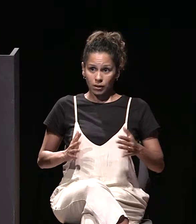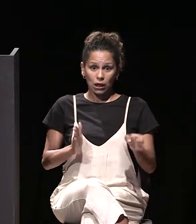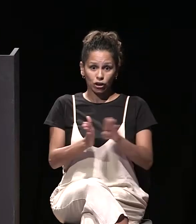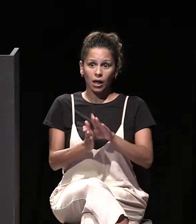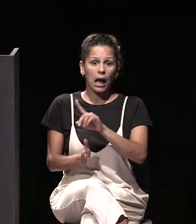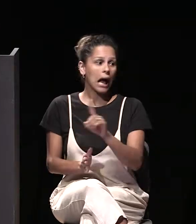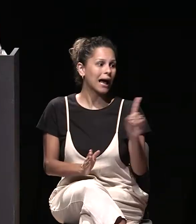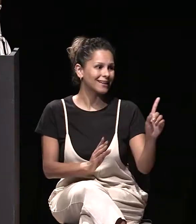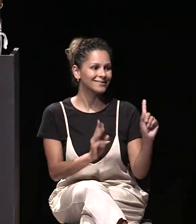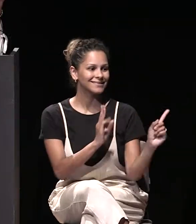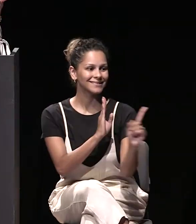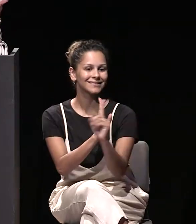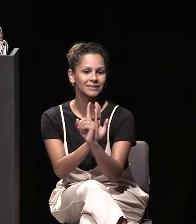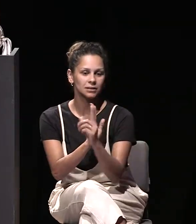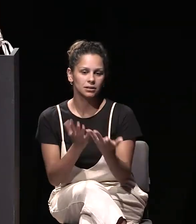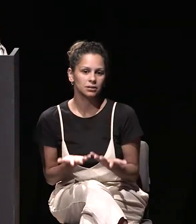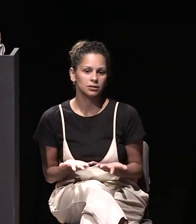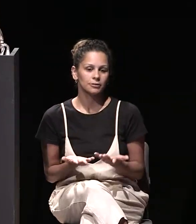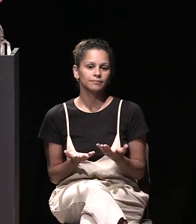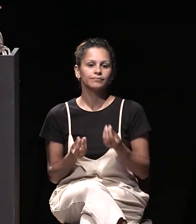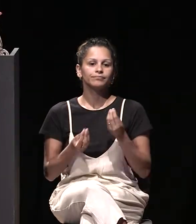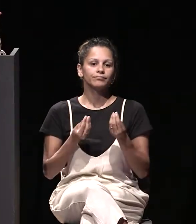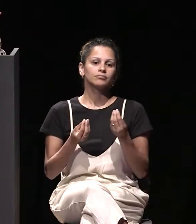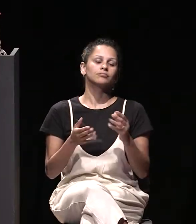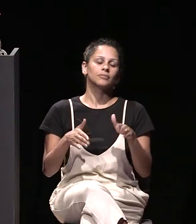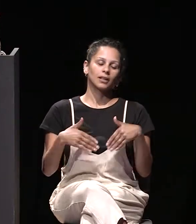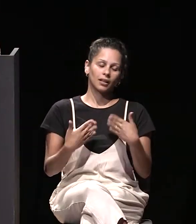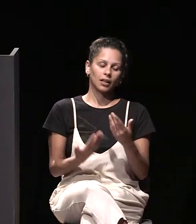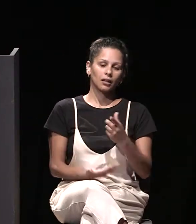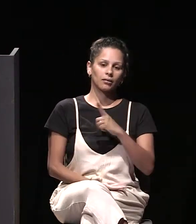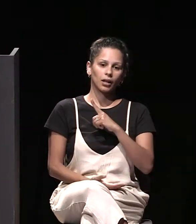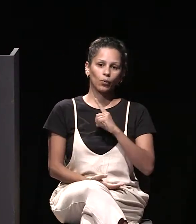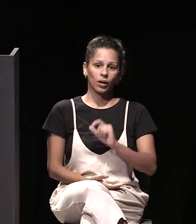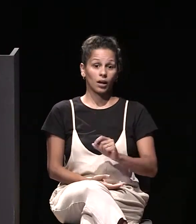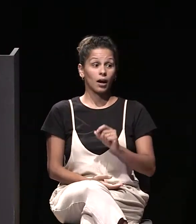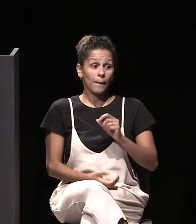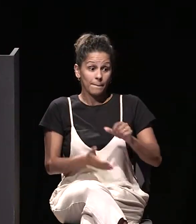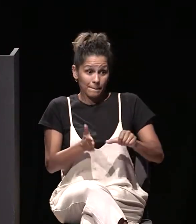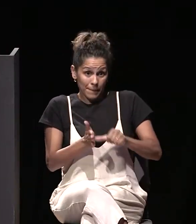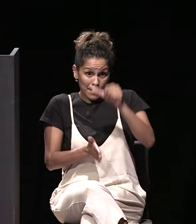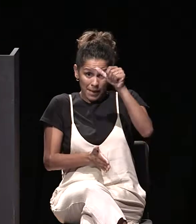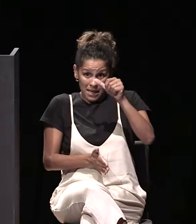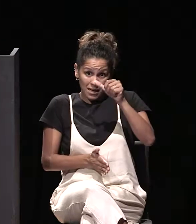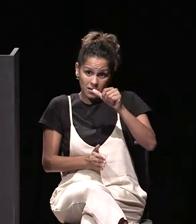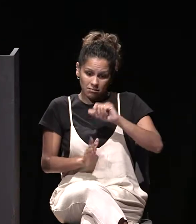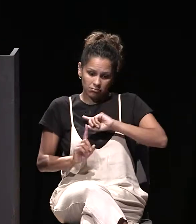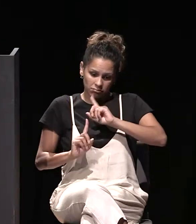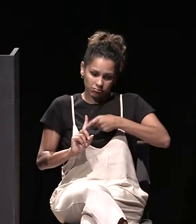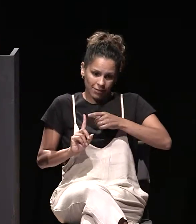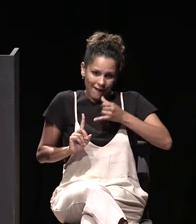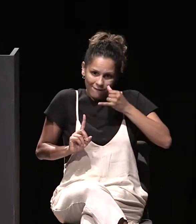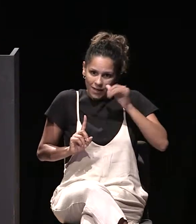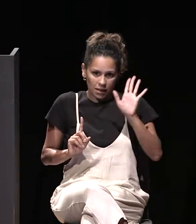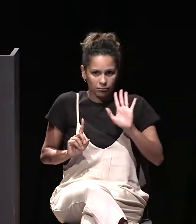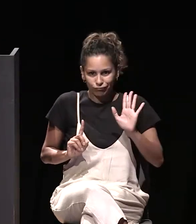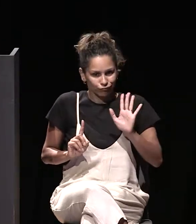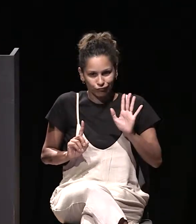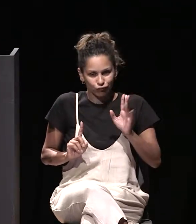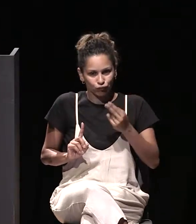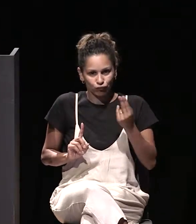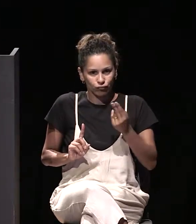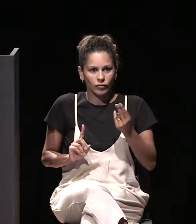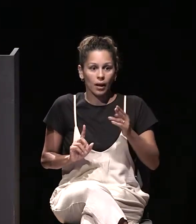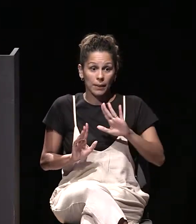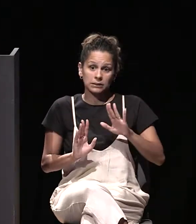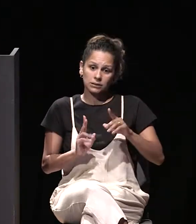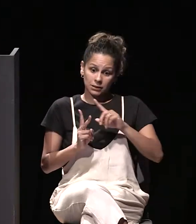conseguiram diminuir a segunda gravidez na adolescente, mas a primeira não tem se conseguido. Ela aumenta